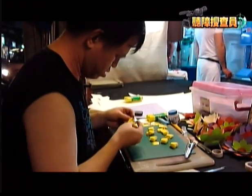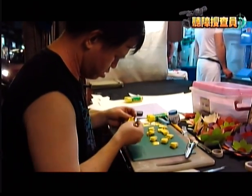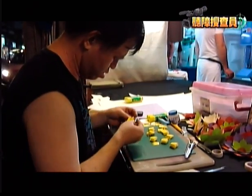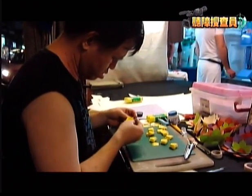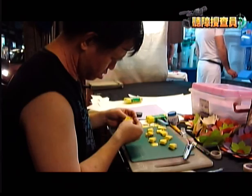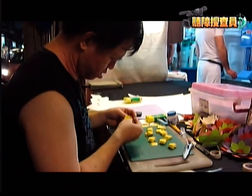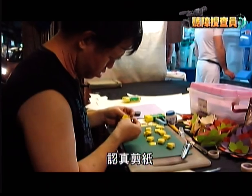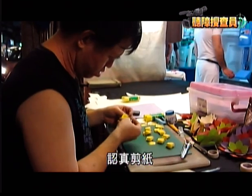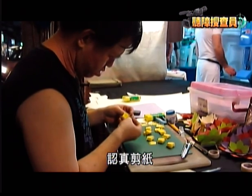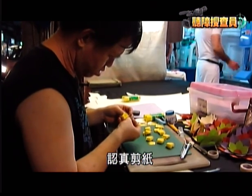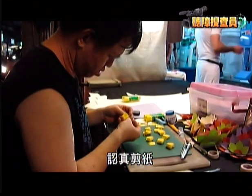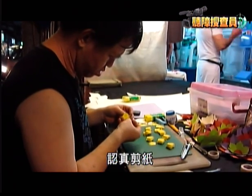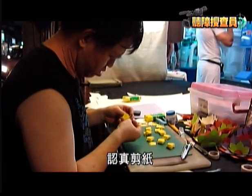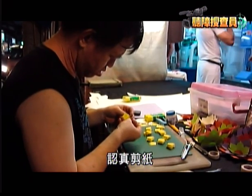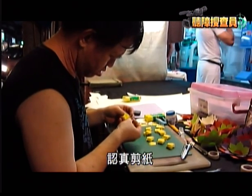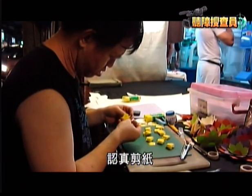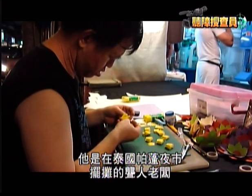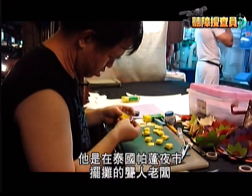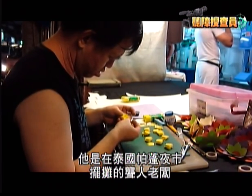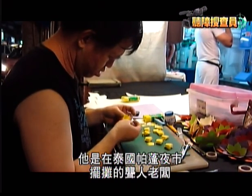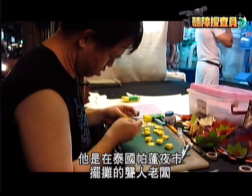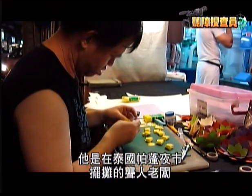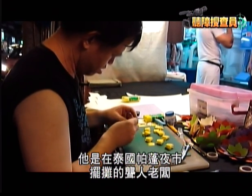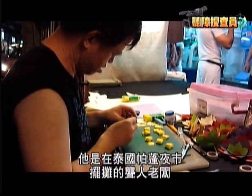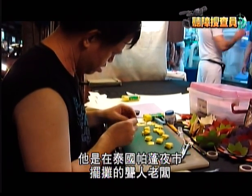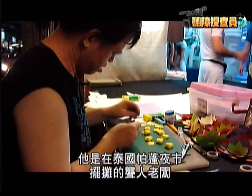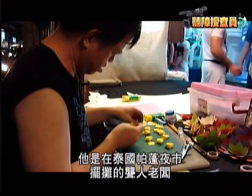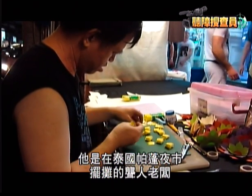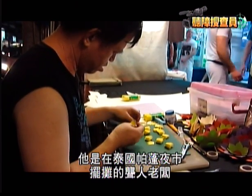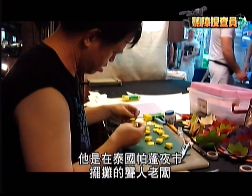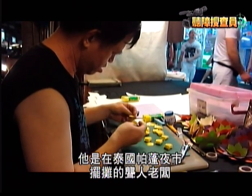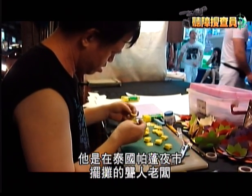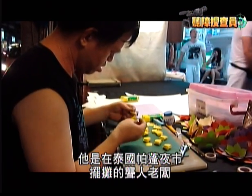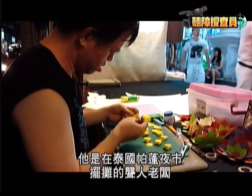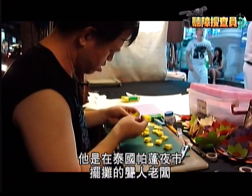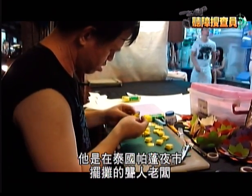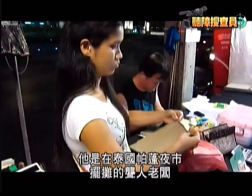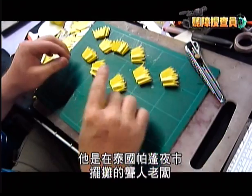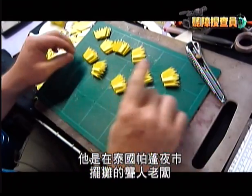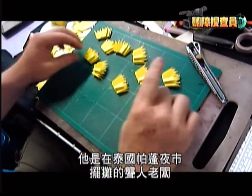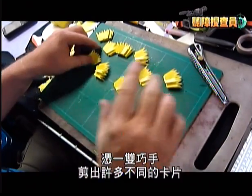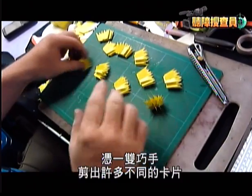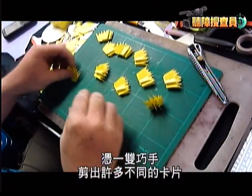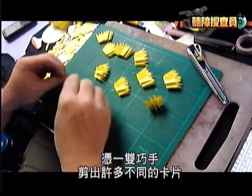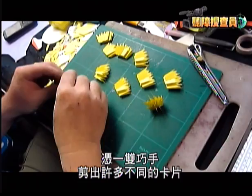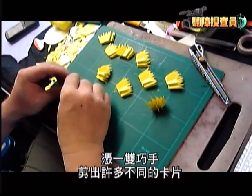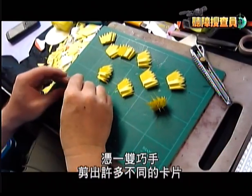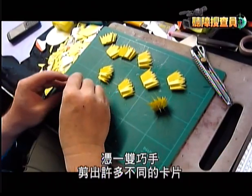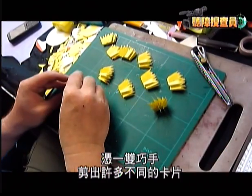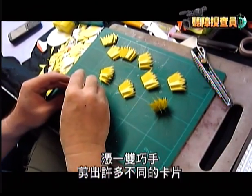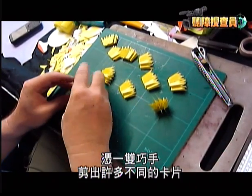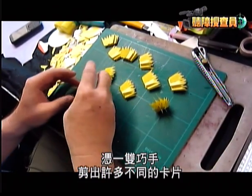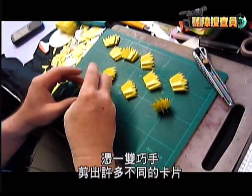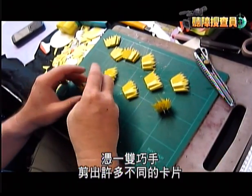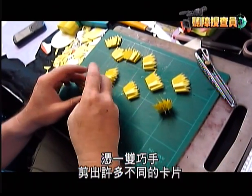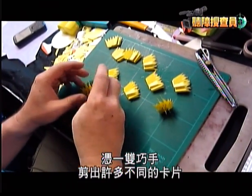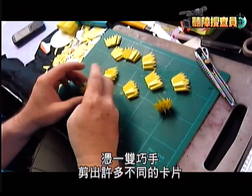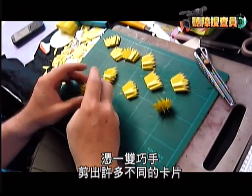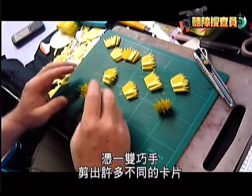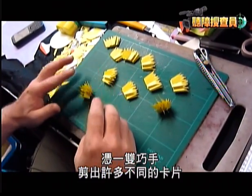认真剪纸，他是在泰国帕蓬夜市摆摊的聋人老板，凭一双巧手剪出许多不同的卡